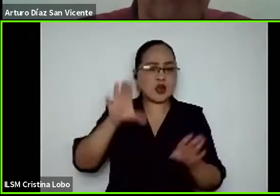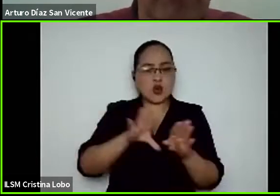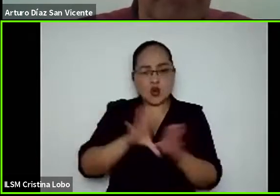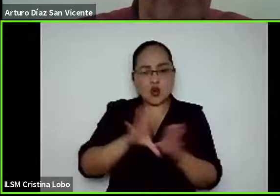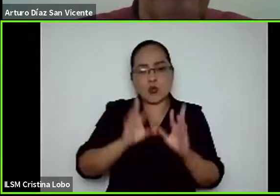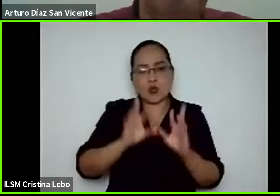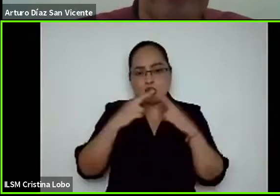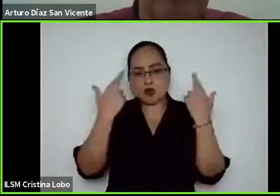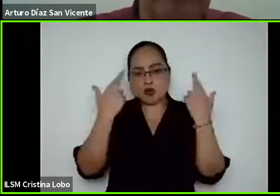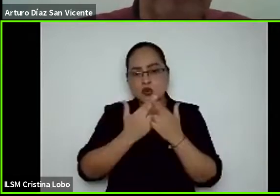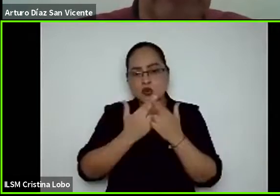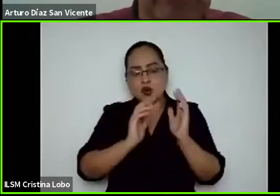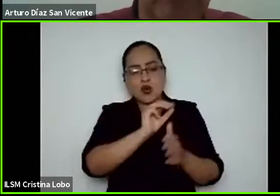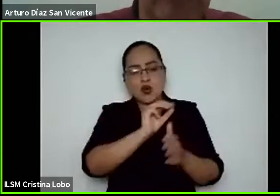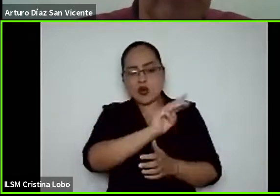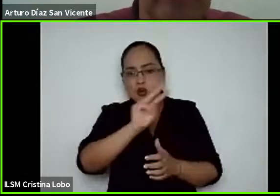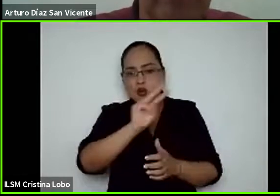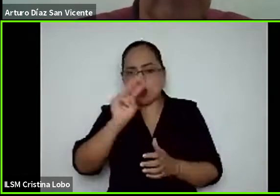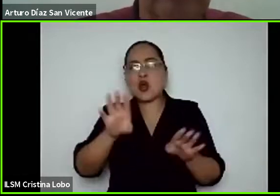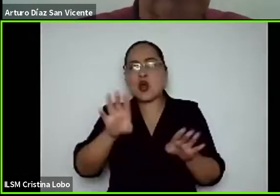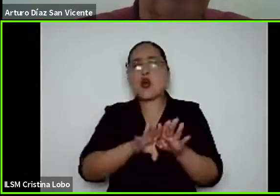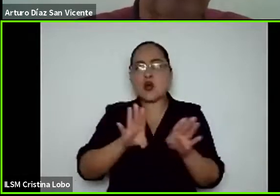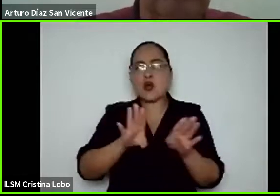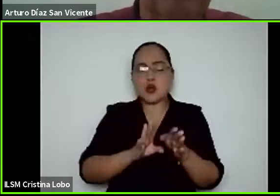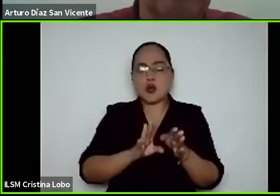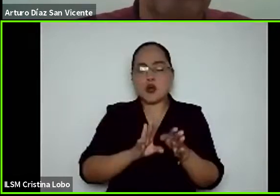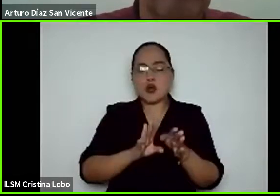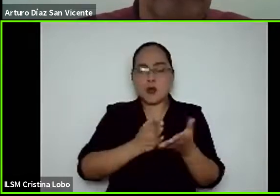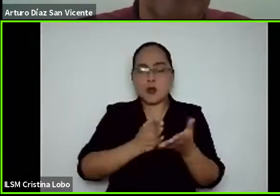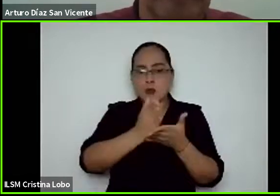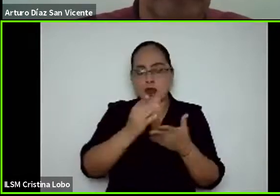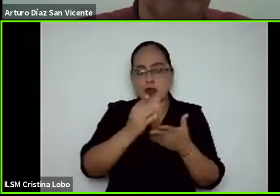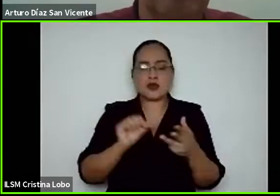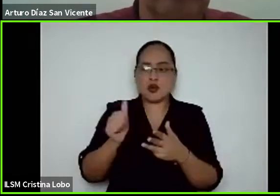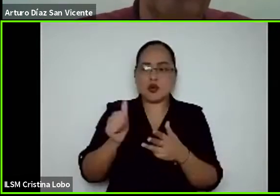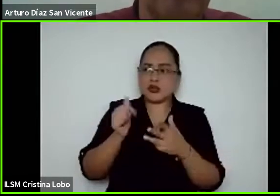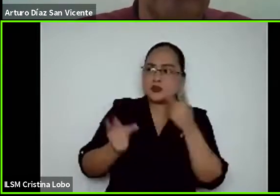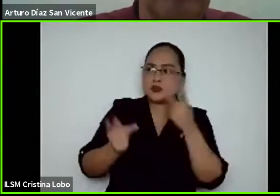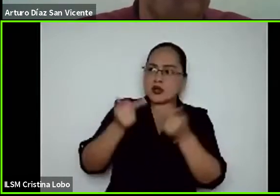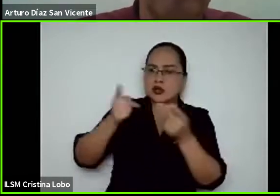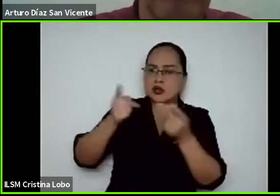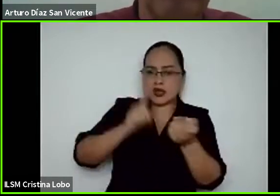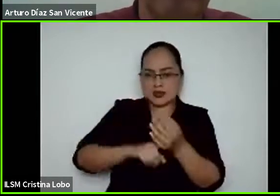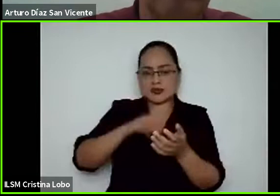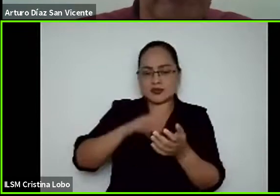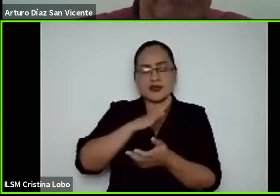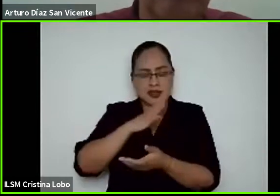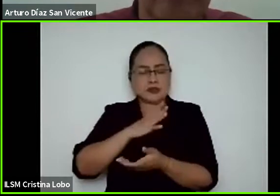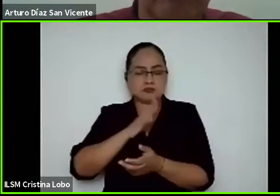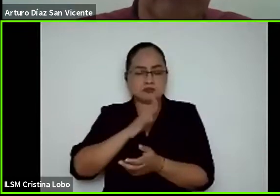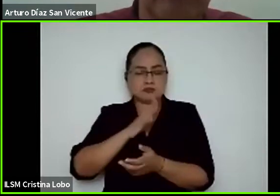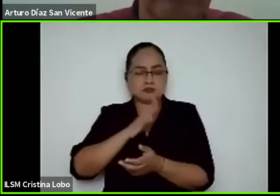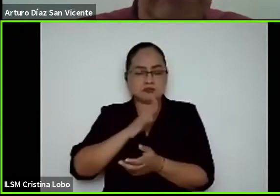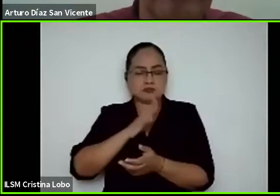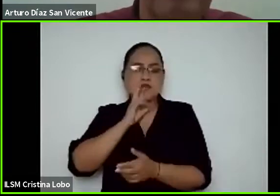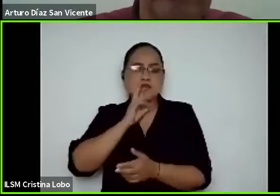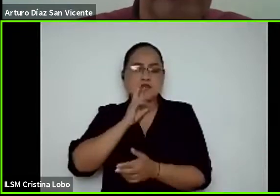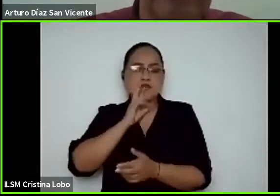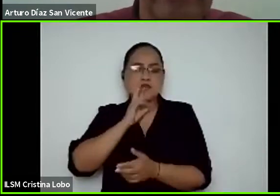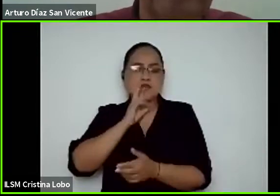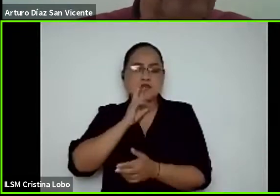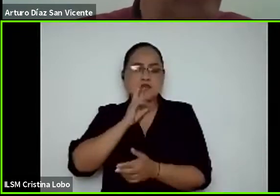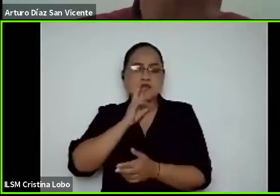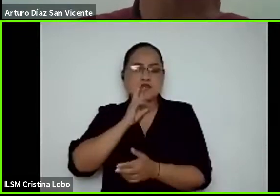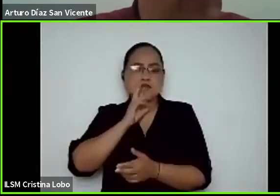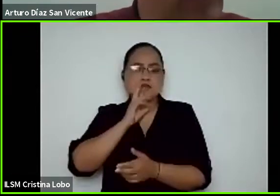a la plataforma y algunas otras cuestiones que con mucho gusto, bueno, hemos puesto para ustedes, para su consulta